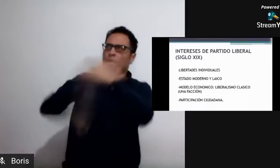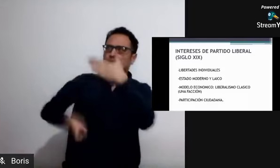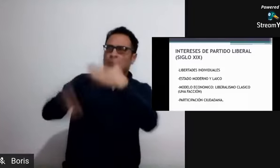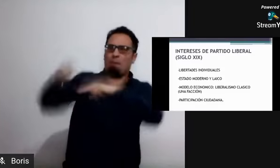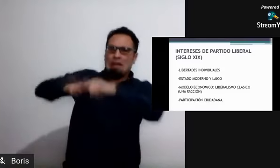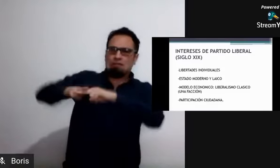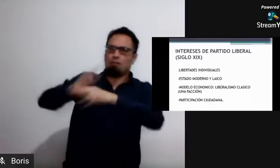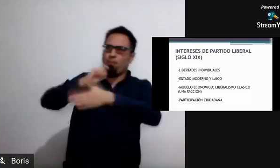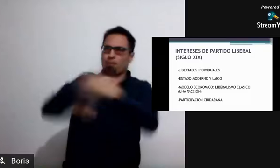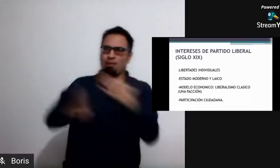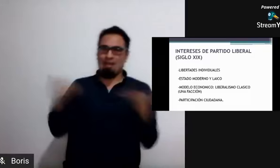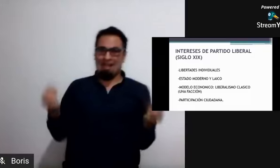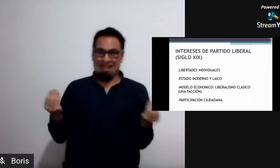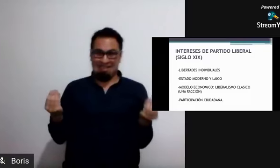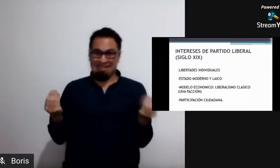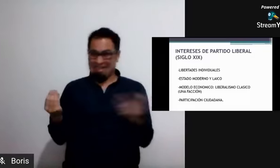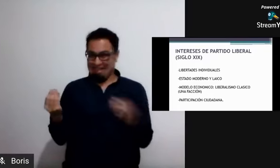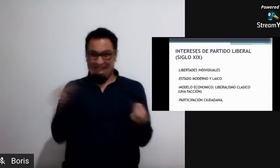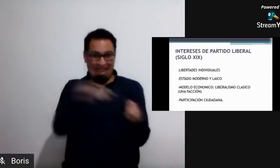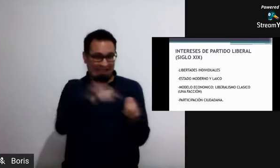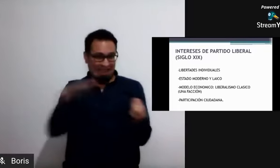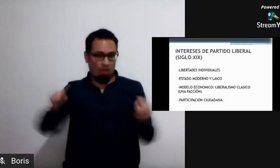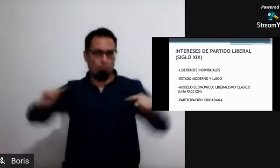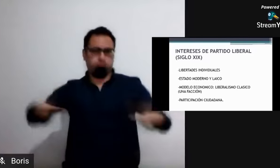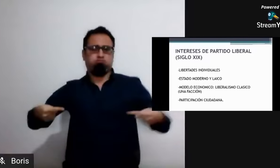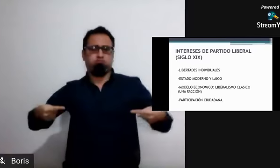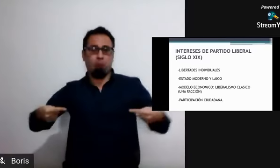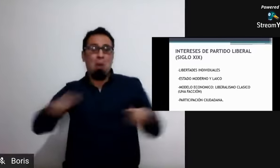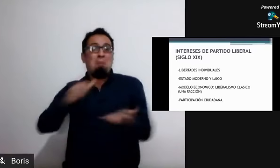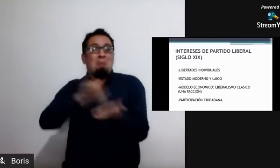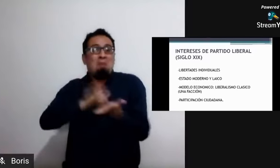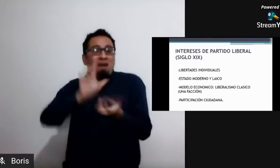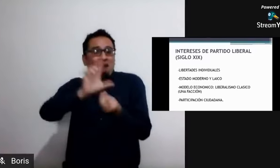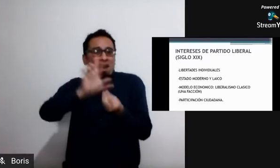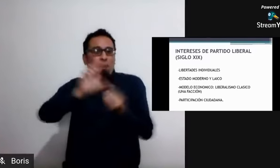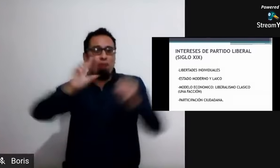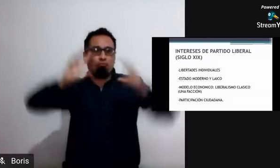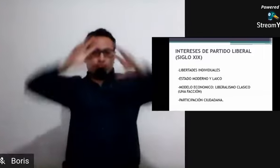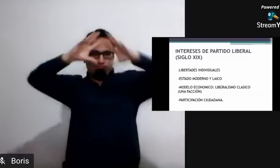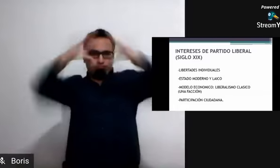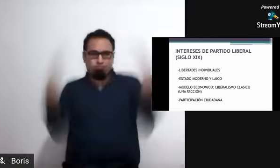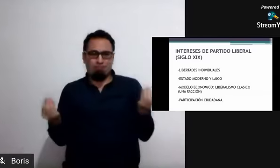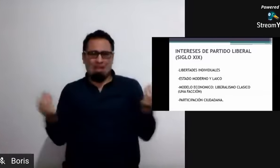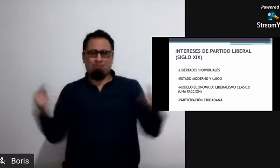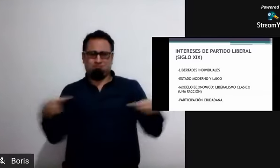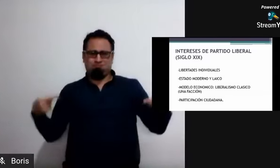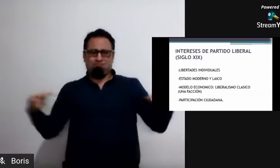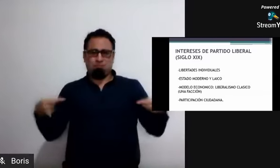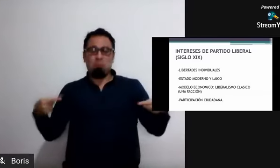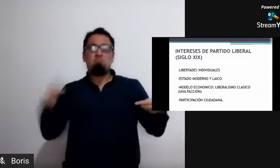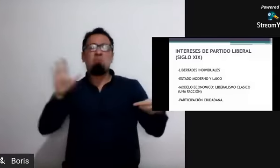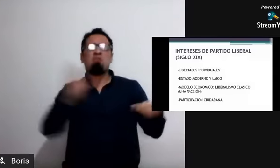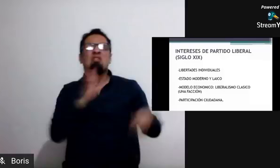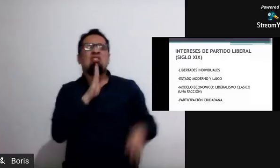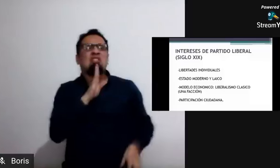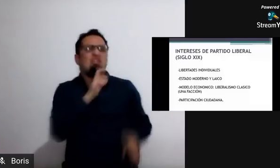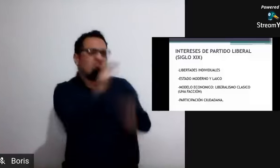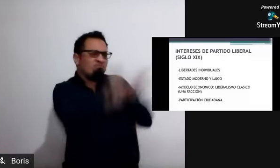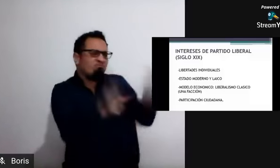esos tratados o en esos intercambios comerciales, imponiendo aranceles o impuestos a esos